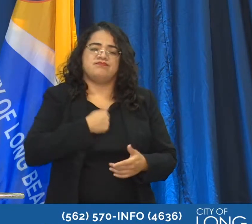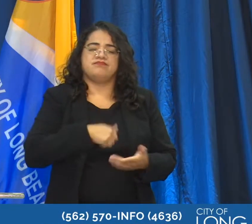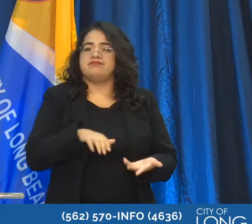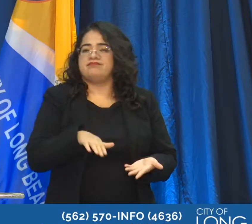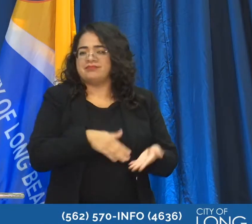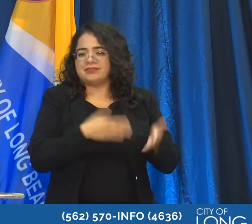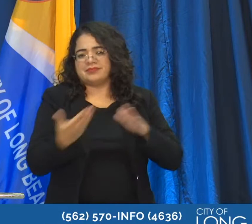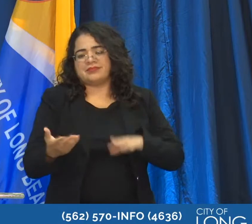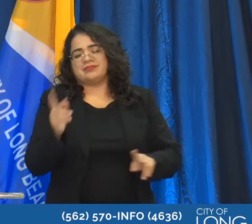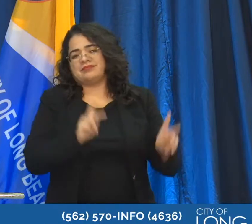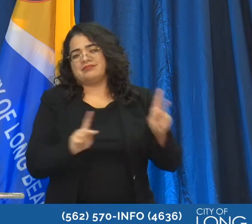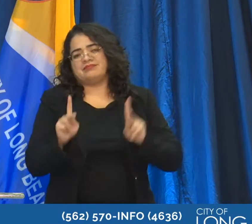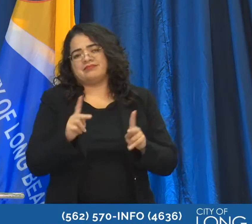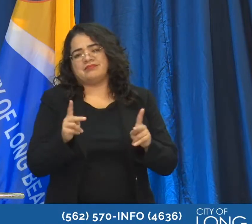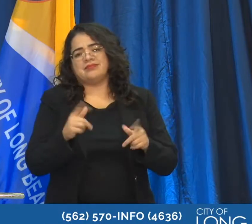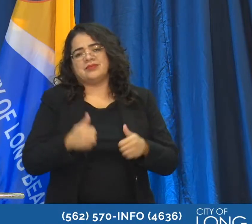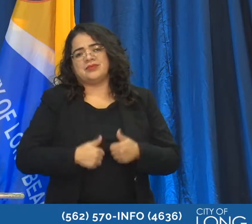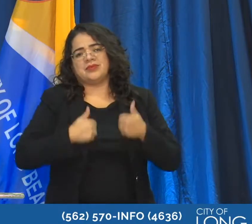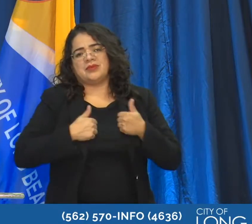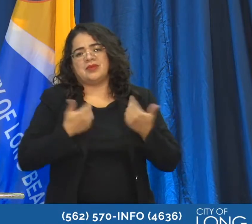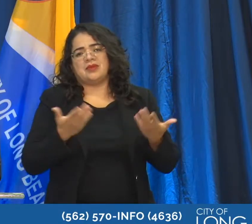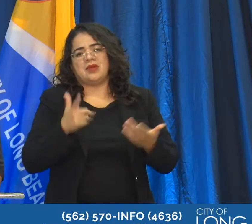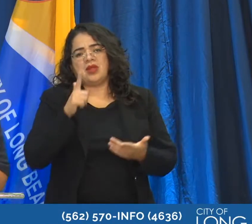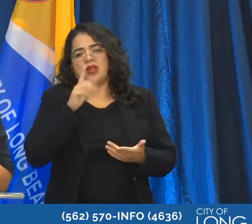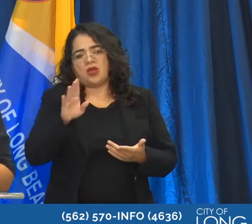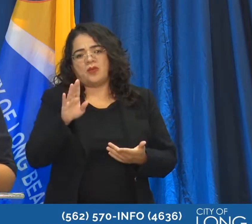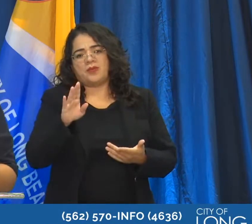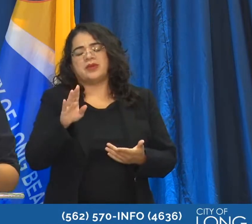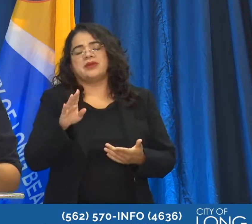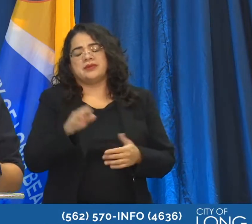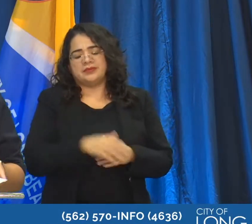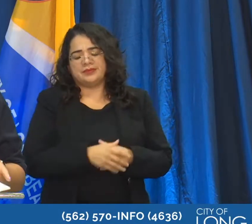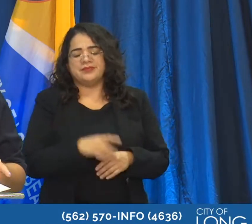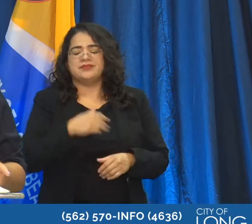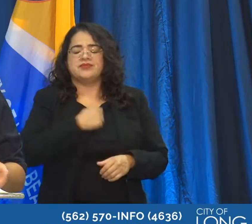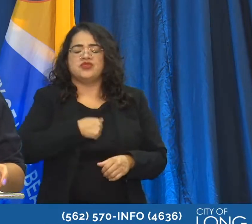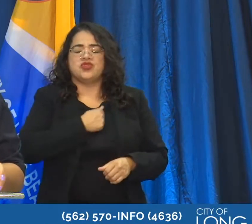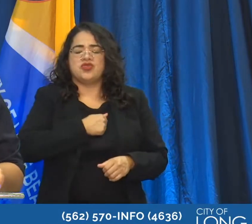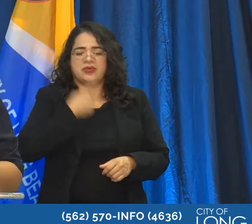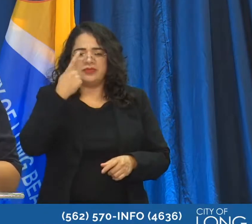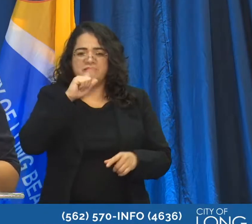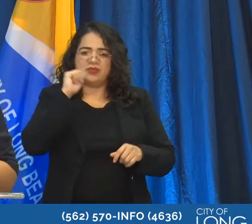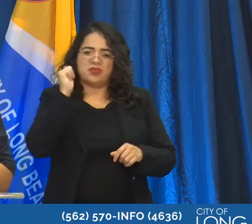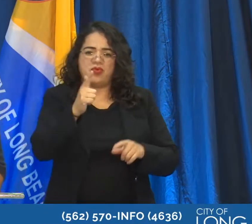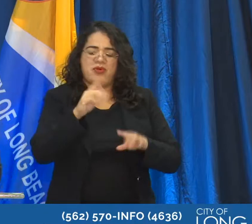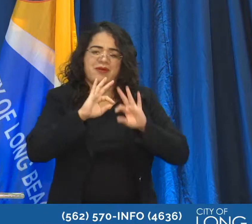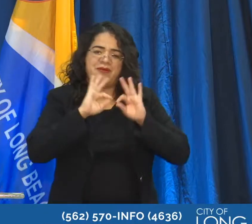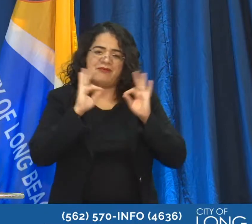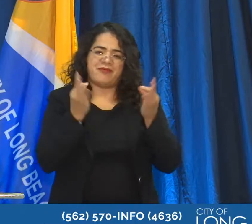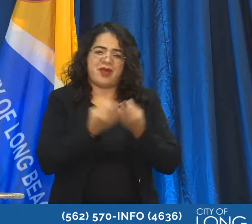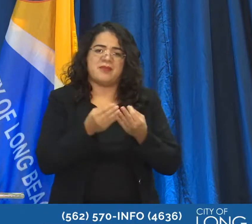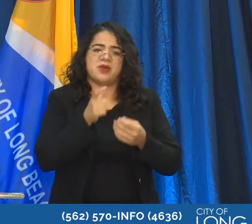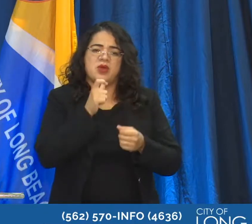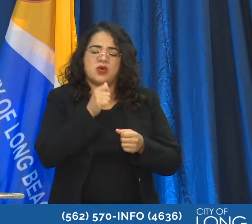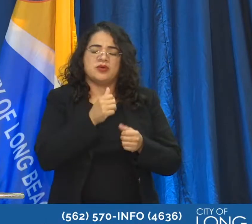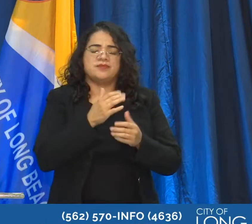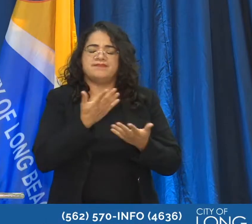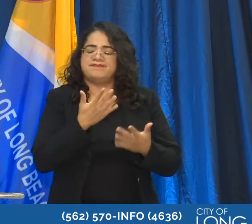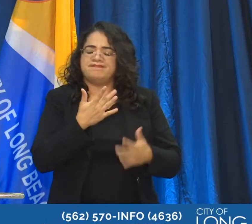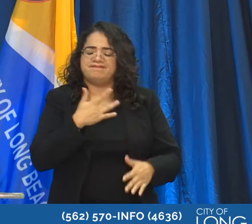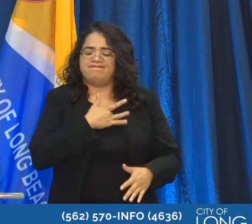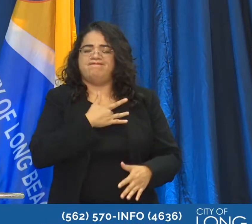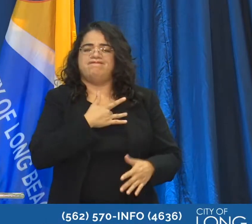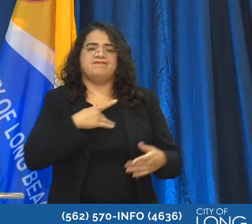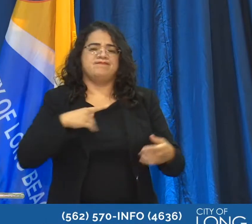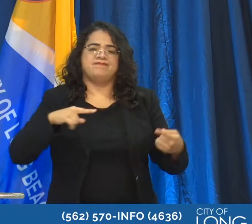personas y extendemos nuestros pensamientos y nuestras oraciones a todas esas familias. En la imagen número 4 son